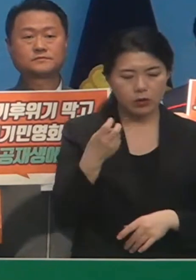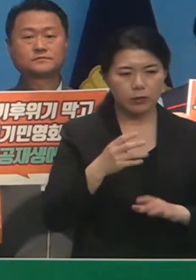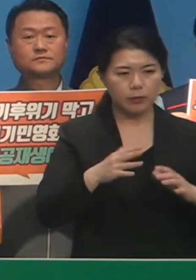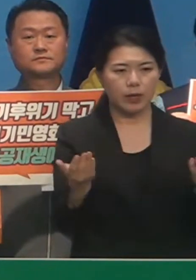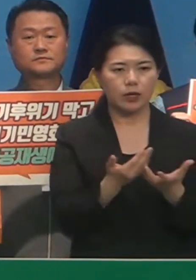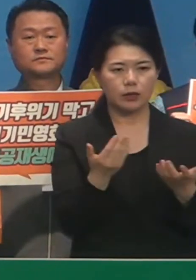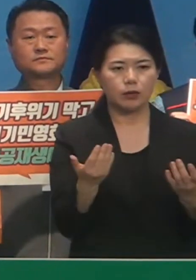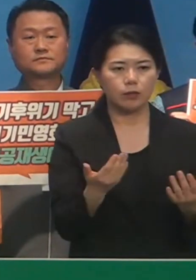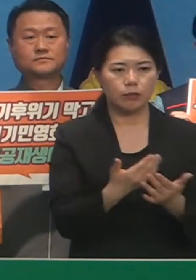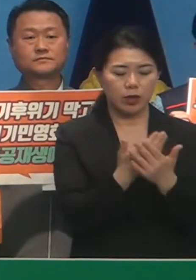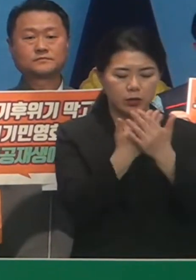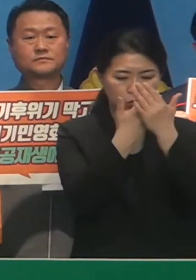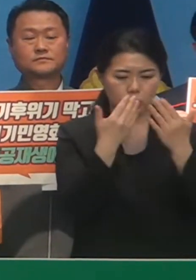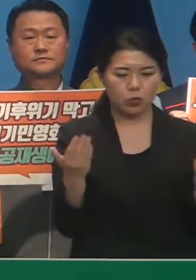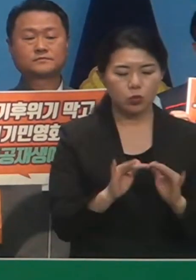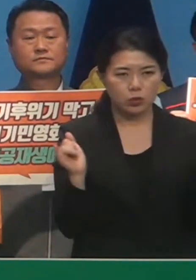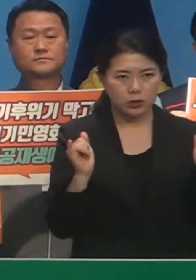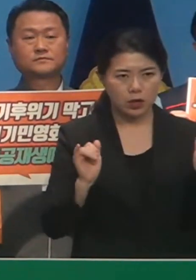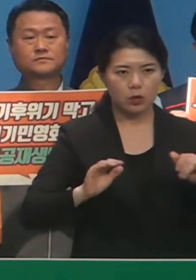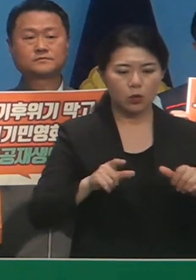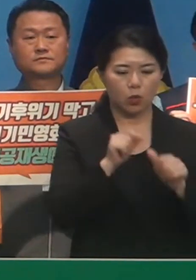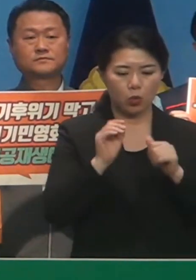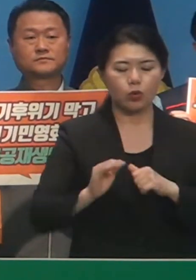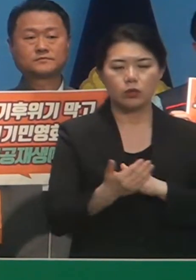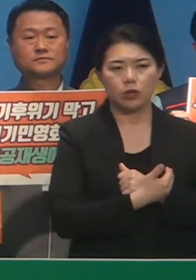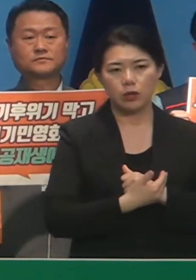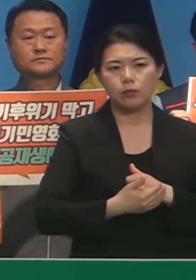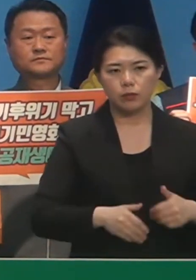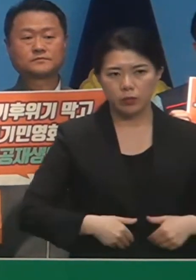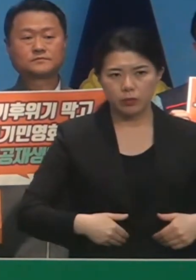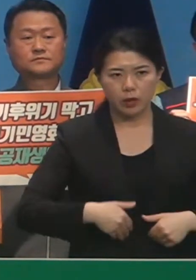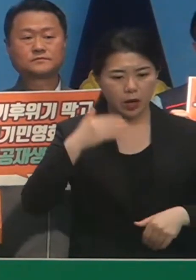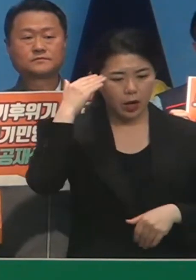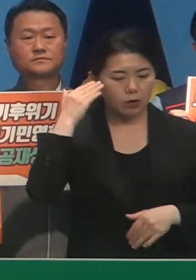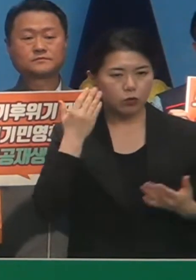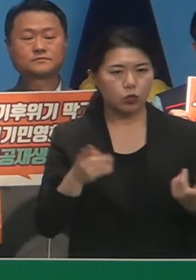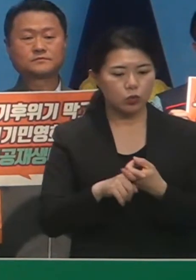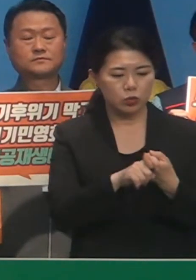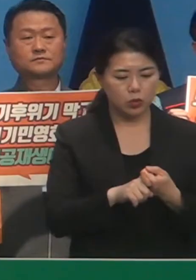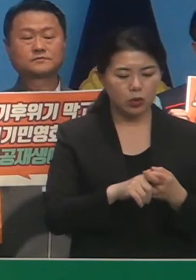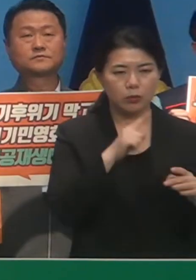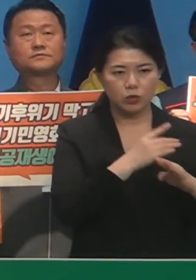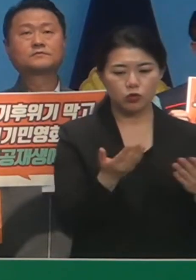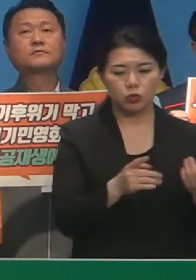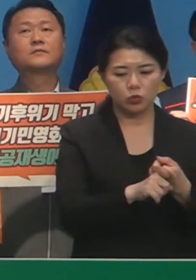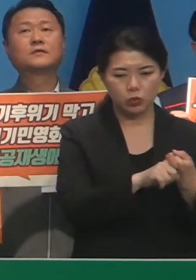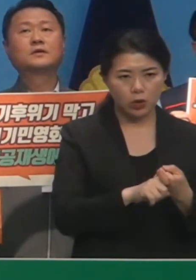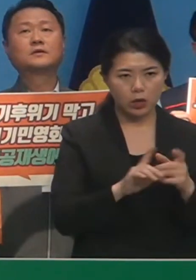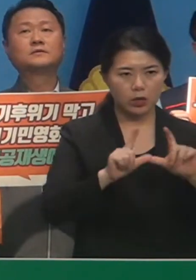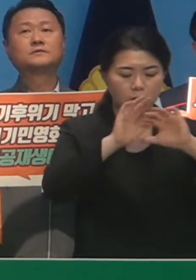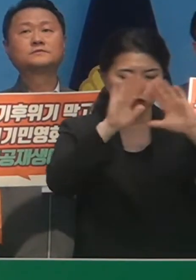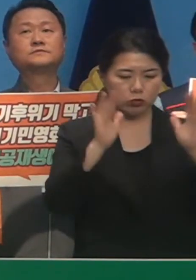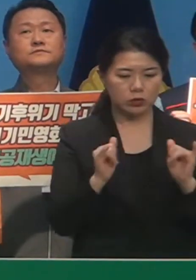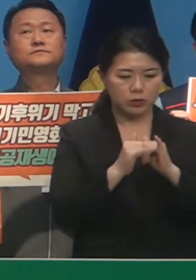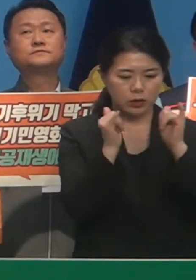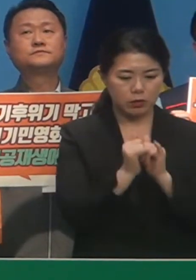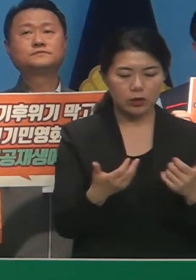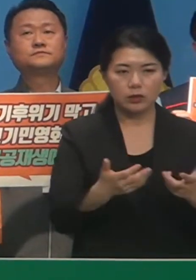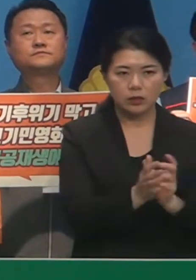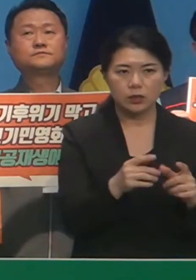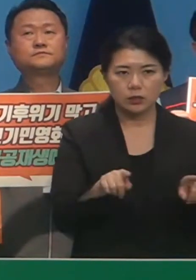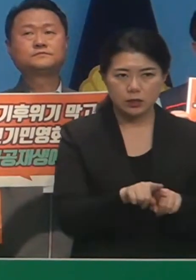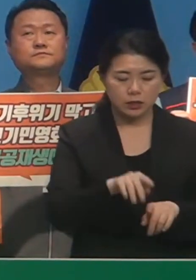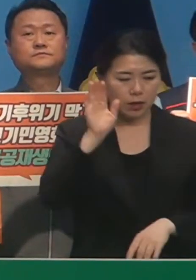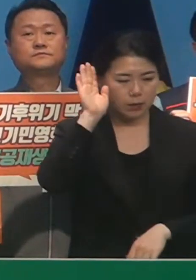노동자들의 총고용을 지켜야 합니다. 한국노총은 민주노총, 기후시민 사회단체와 함께 미래